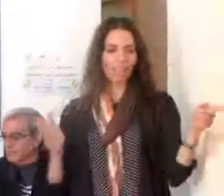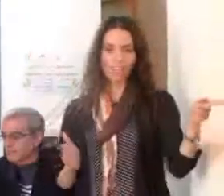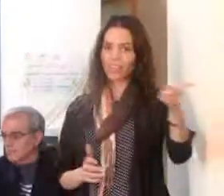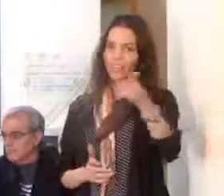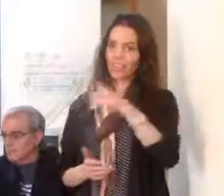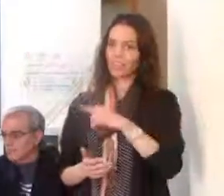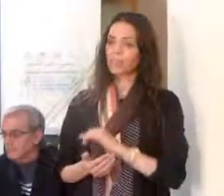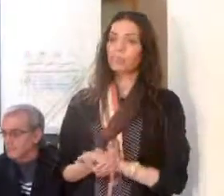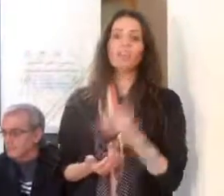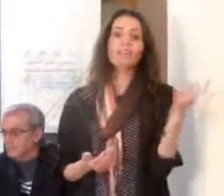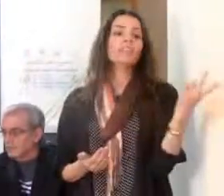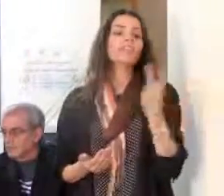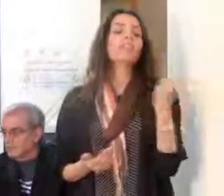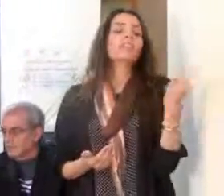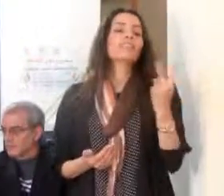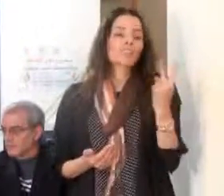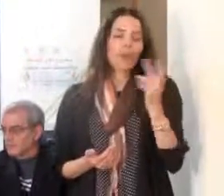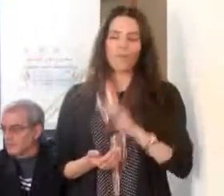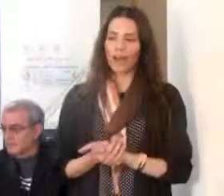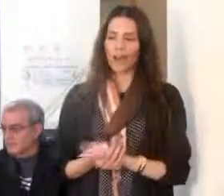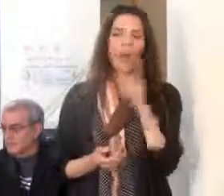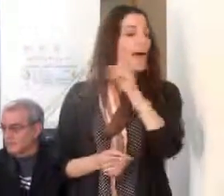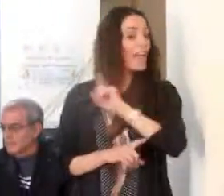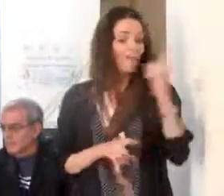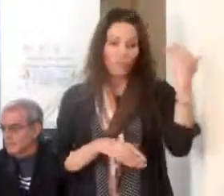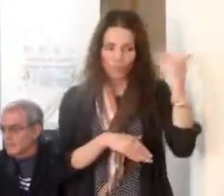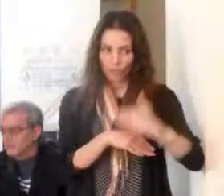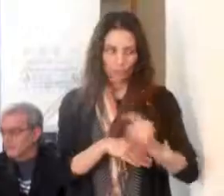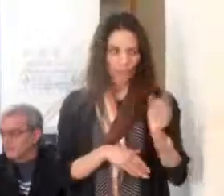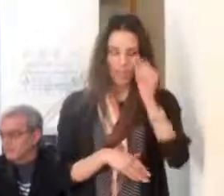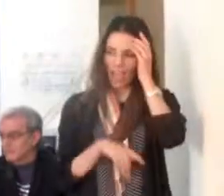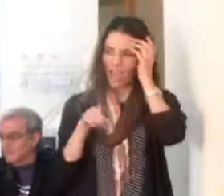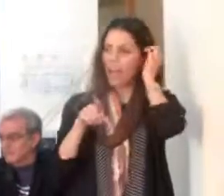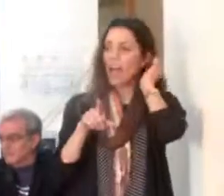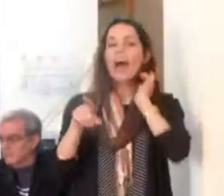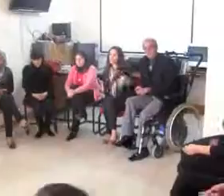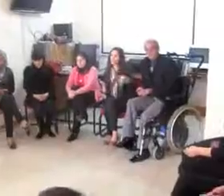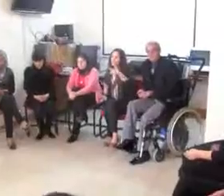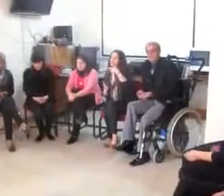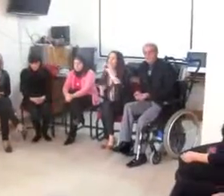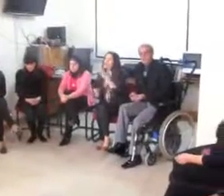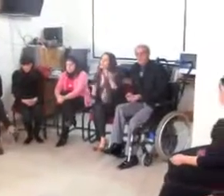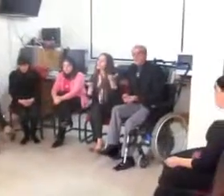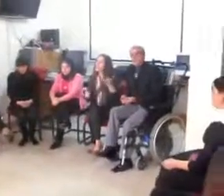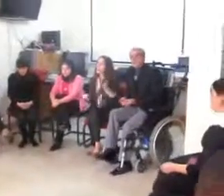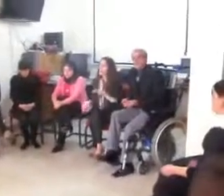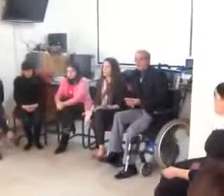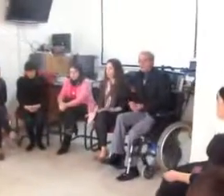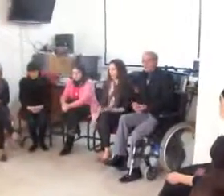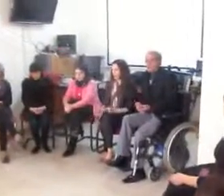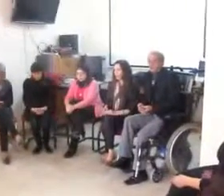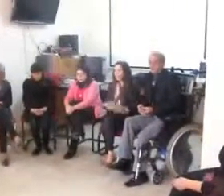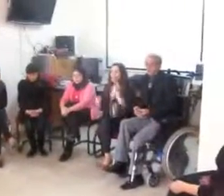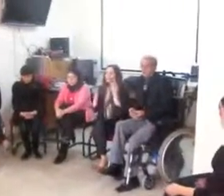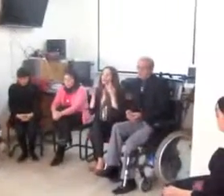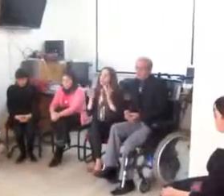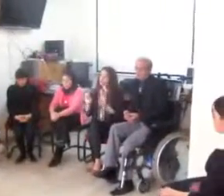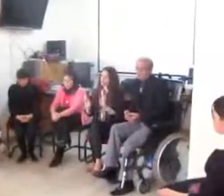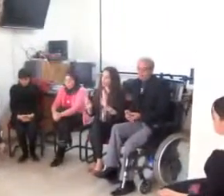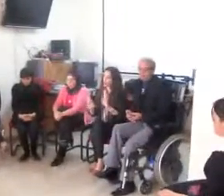طبعا هاي مش نهايه، هاي بدايه انا بعتبرها. وان شاء الله